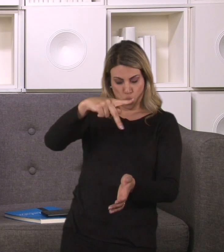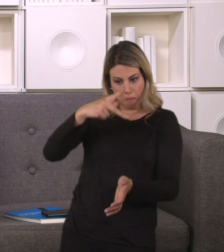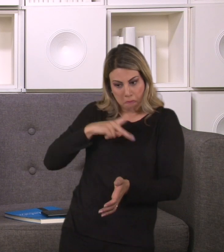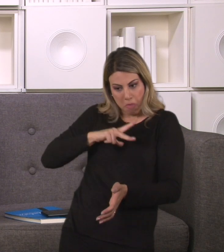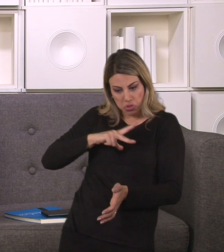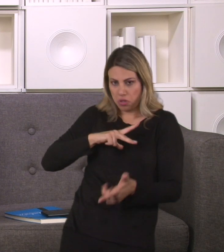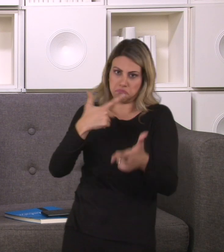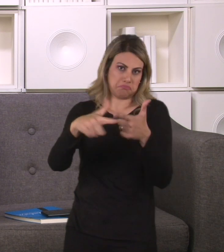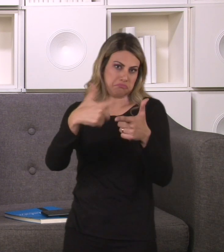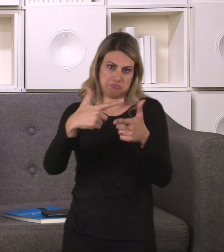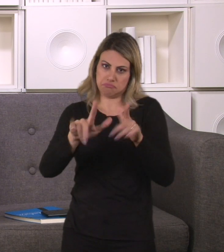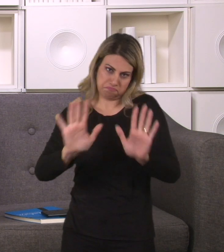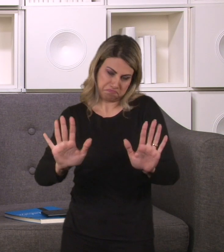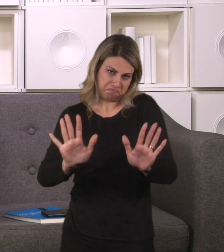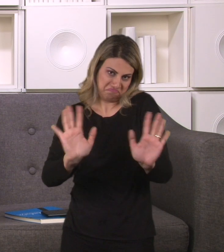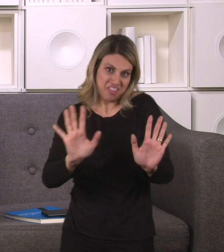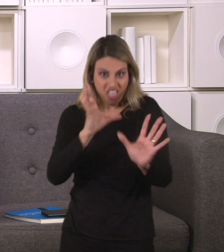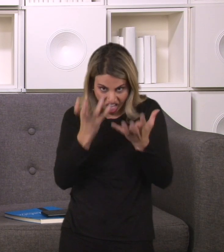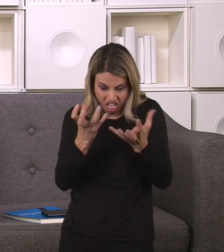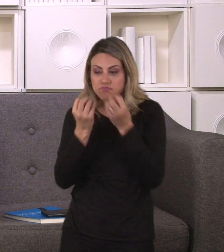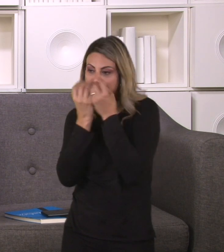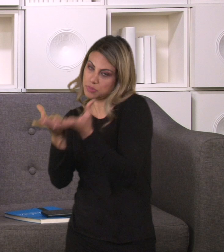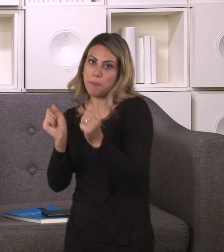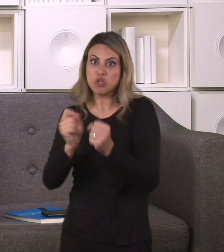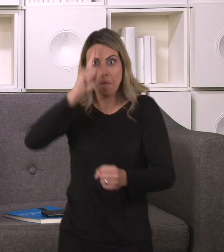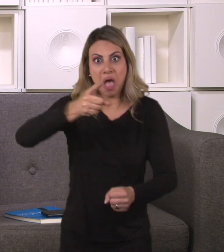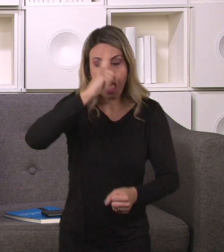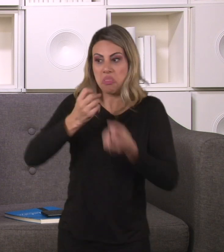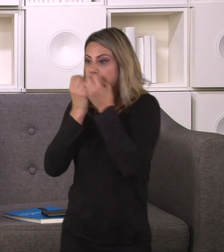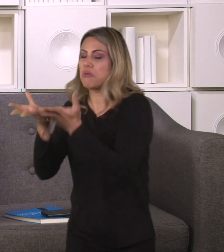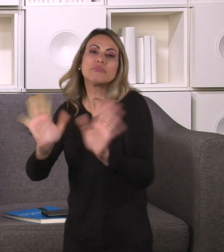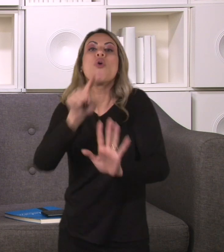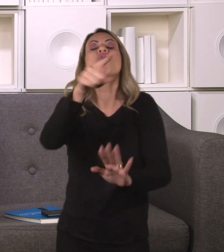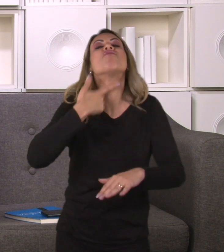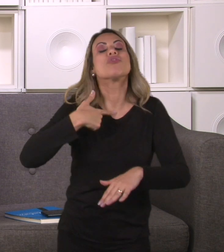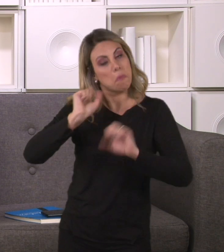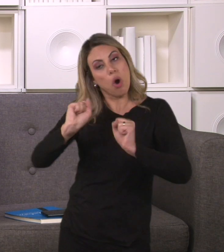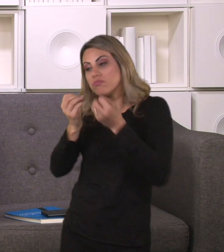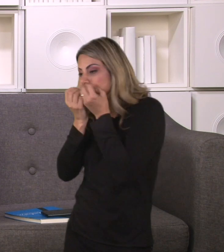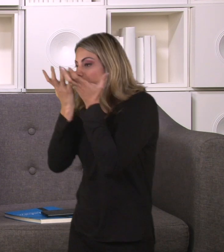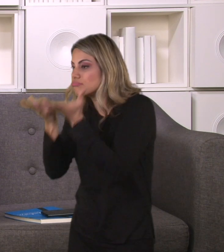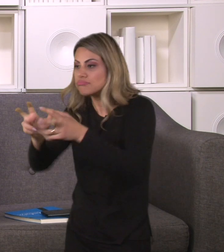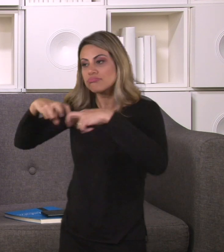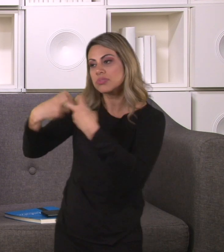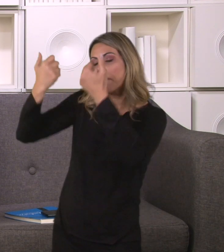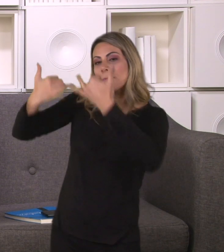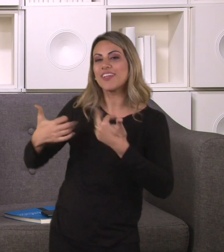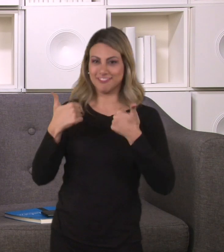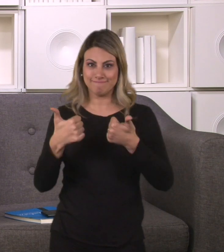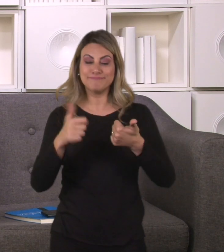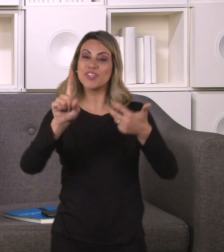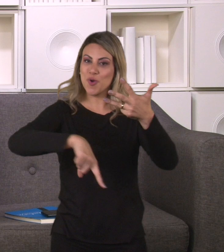e guarda com você. Daqui a pouco você vai voltar aí e vai ver como é que a sua vida mudou. E por último, não se esqueça, escreva a